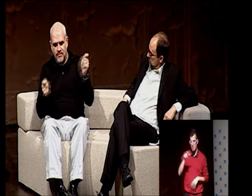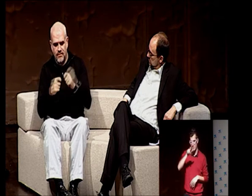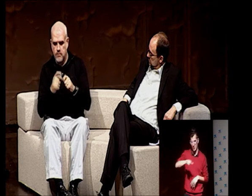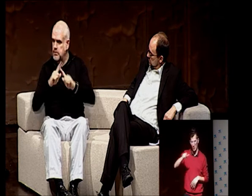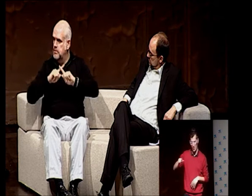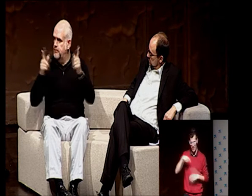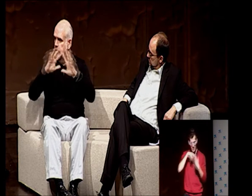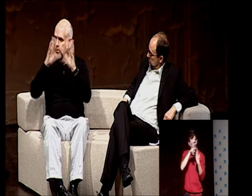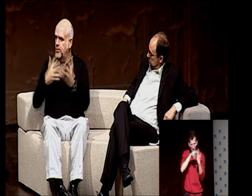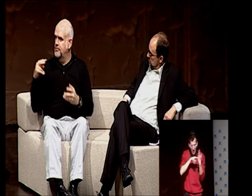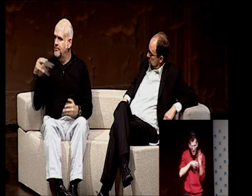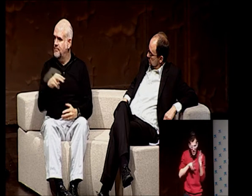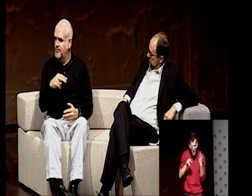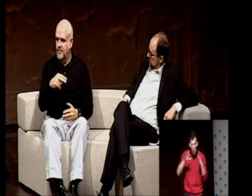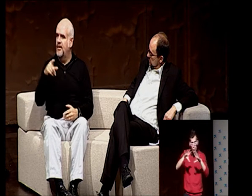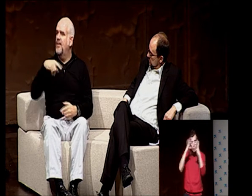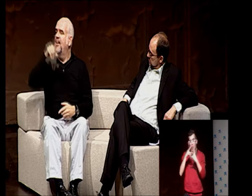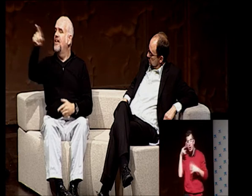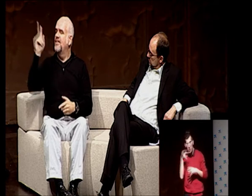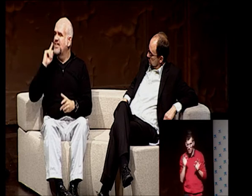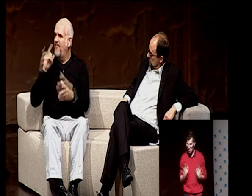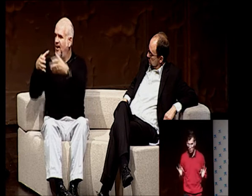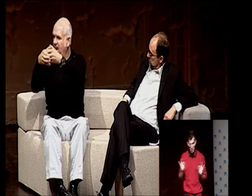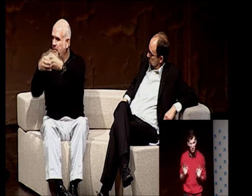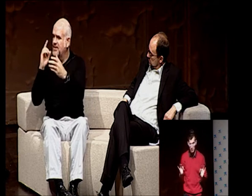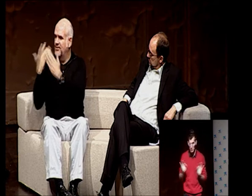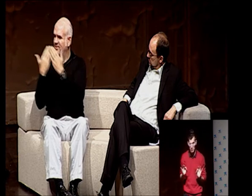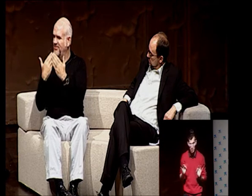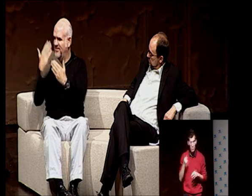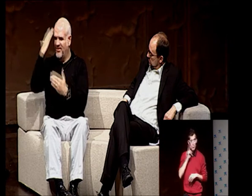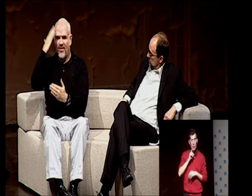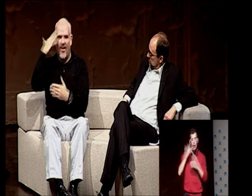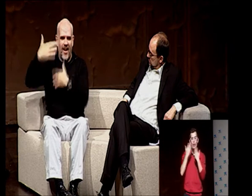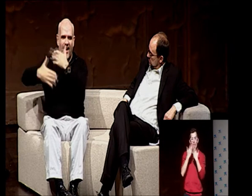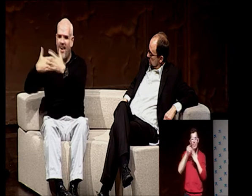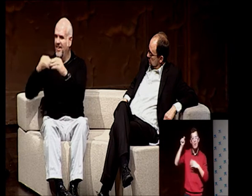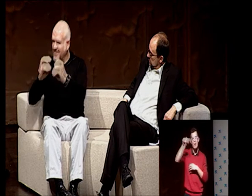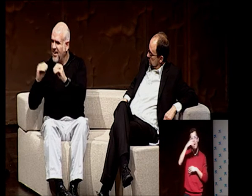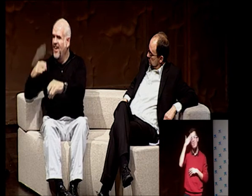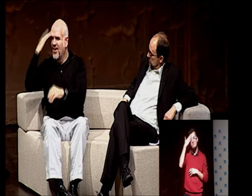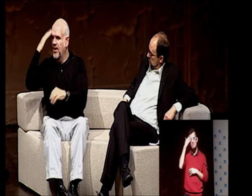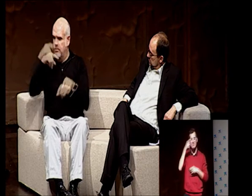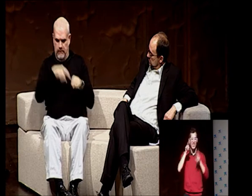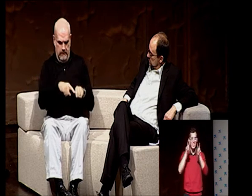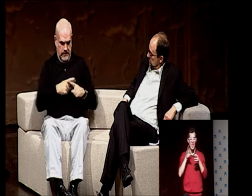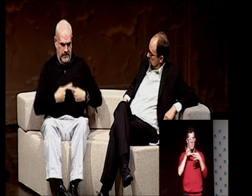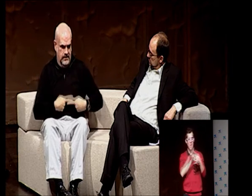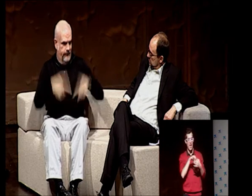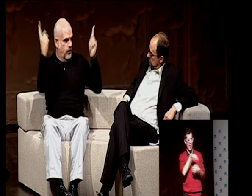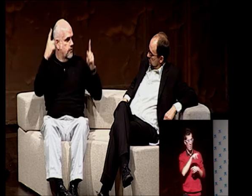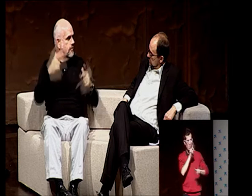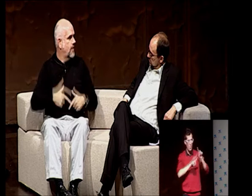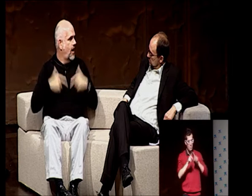puede hablar de 100 personas por ejemplo esa esta información no no no no se conoce en el